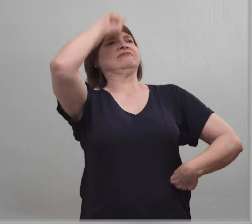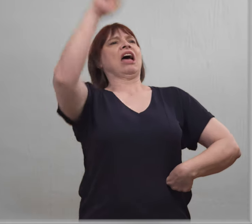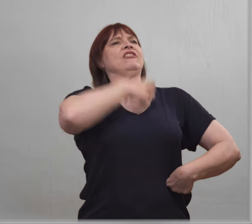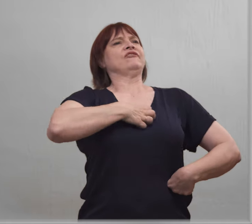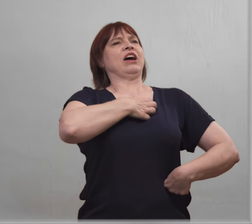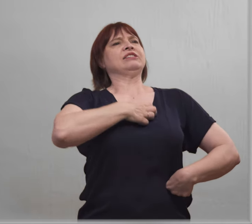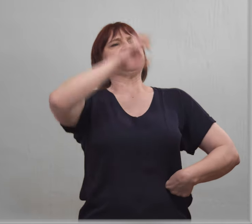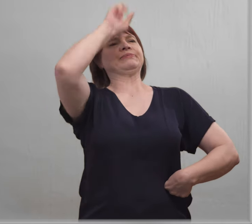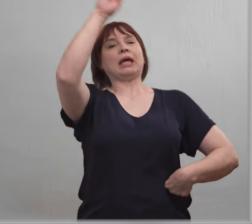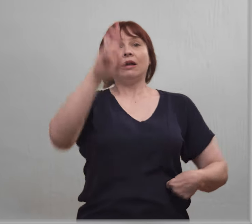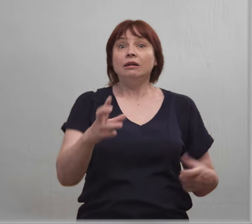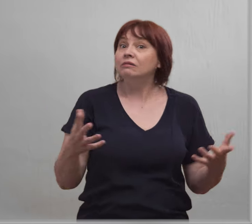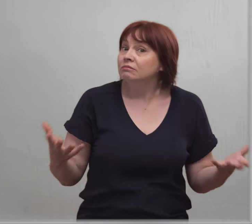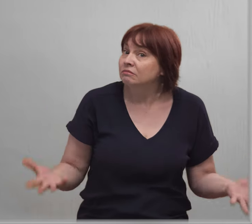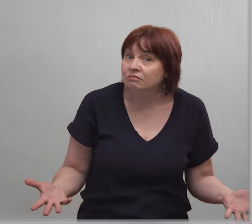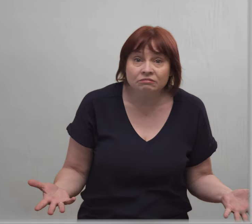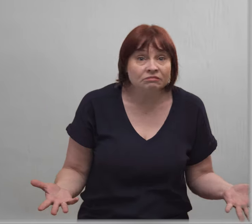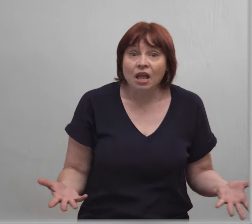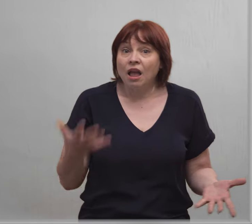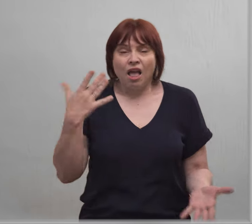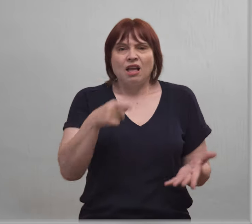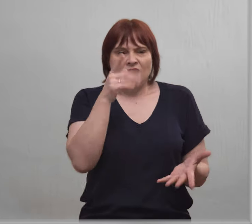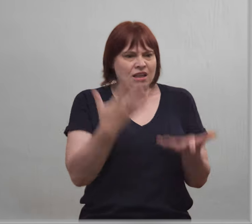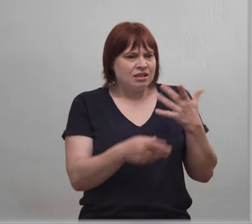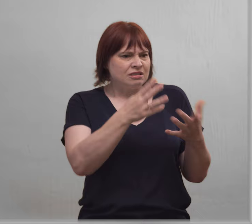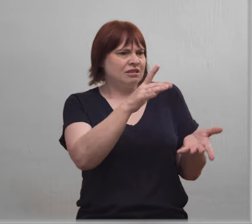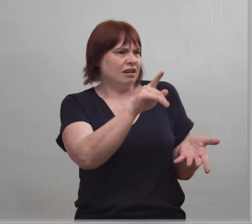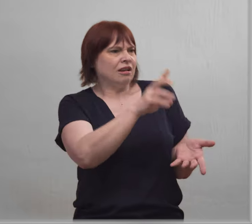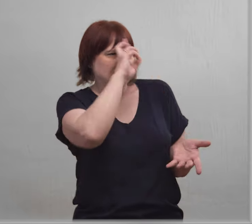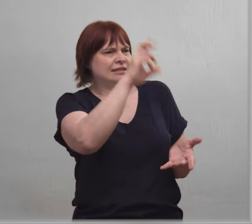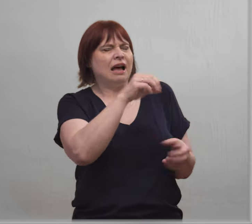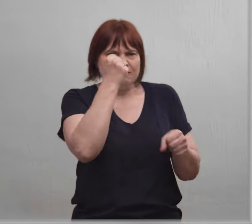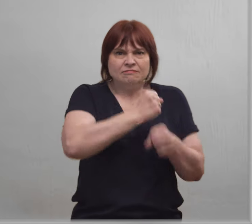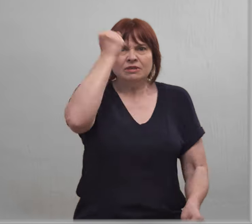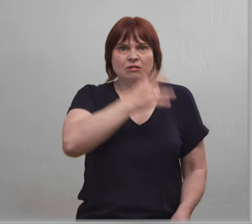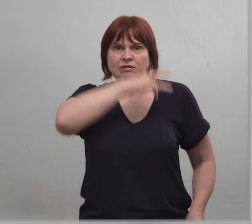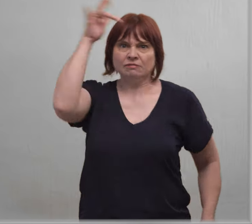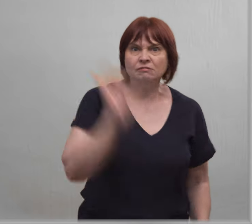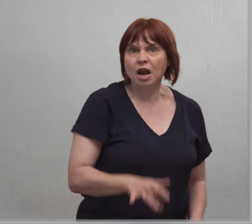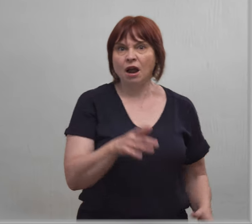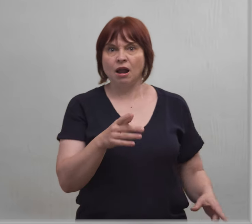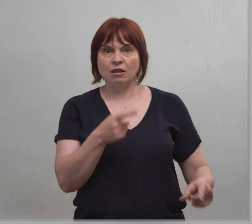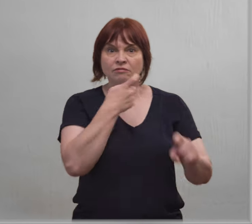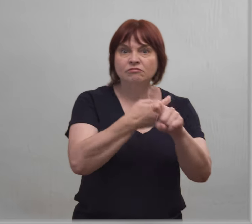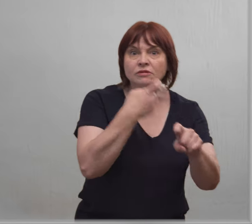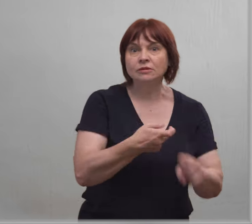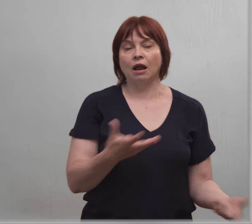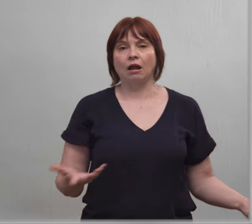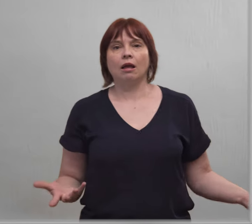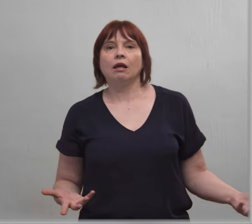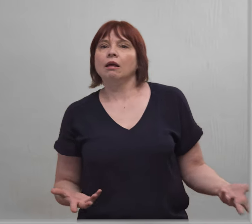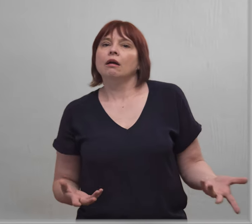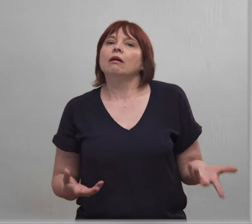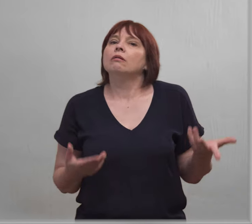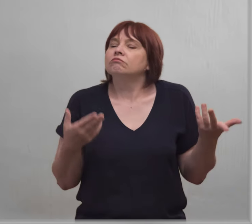тирании, она не устоит? Как бы она ни называлась, каким измом, коммунизмом, атеизмом, как бы она ни называлась? Потому что